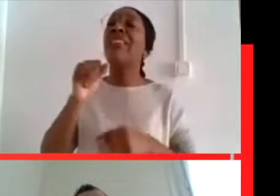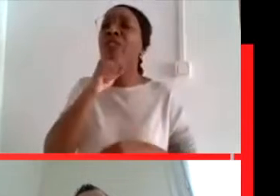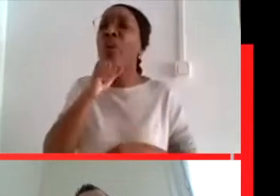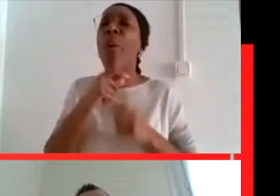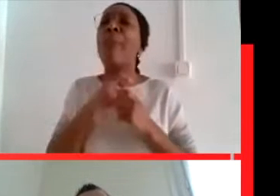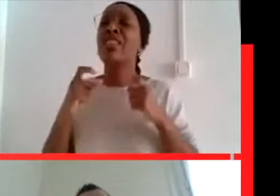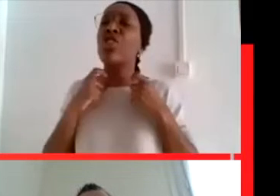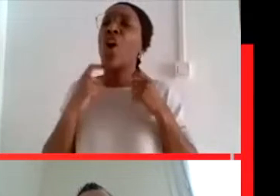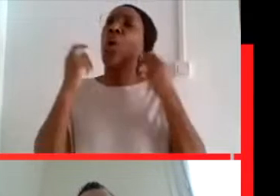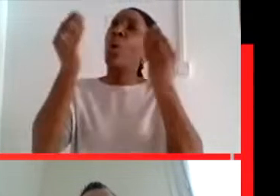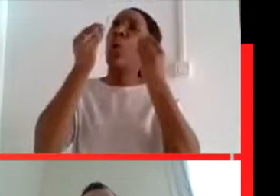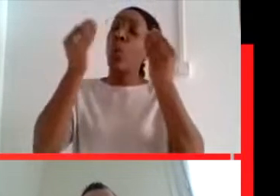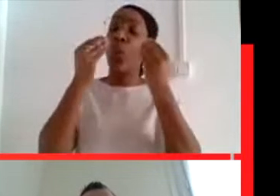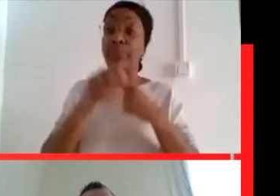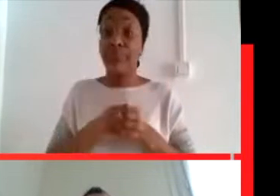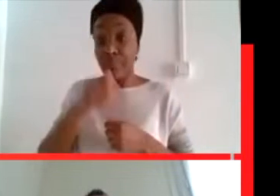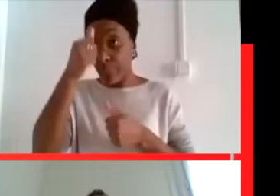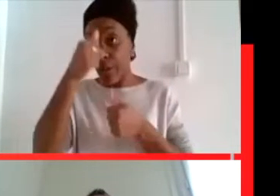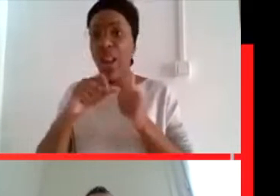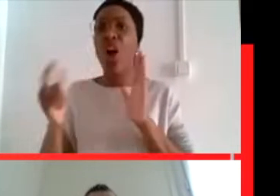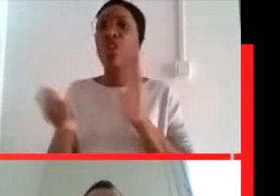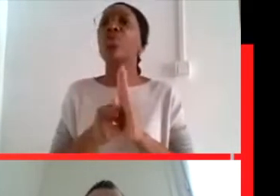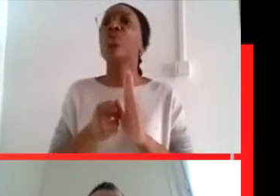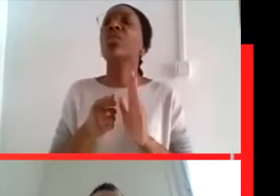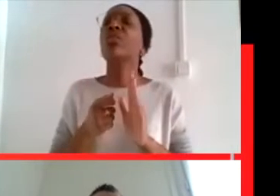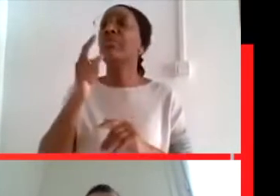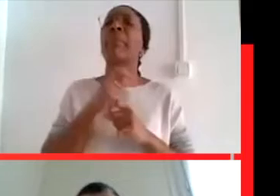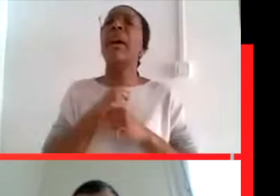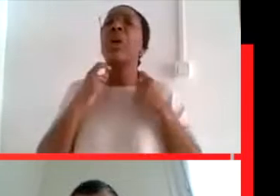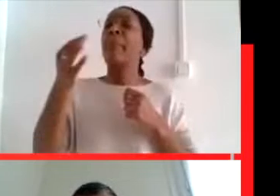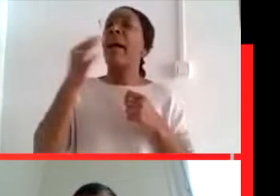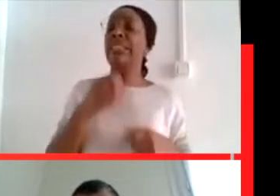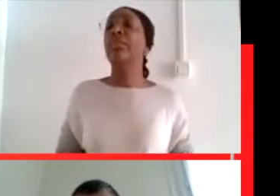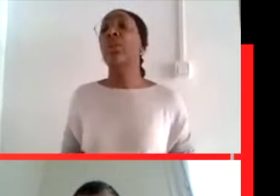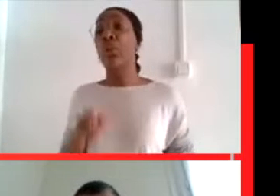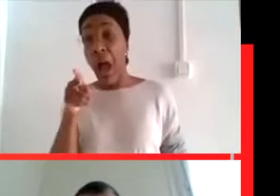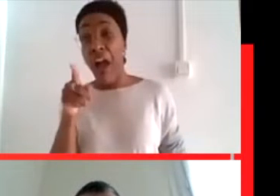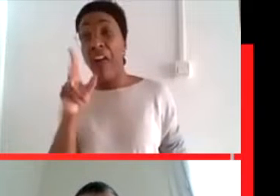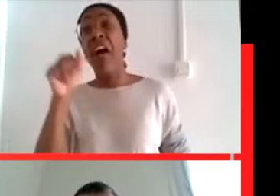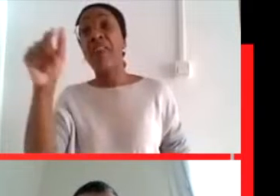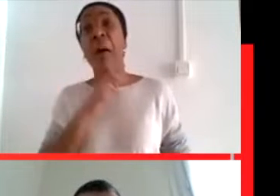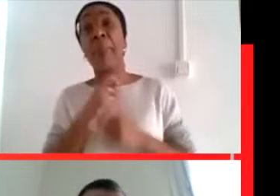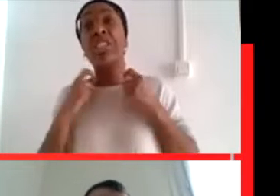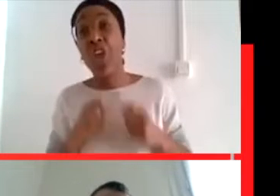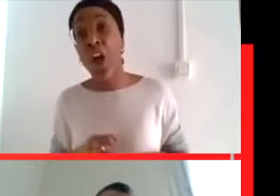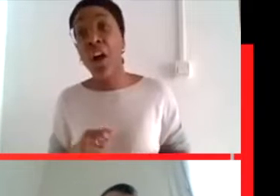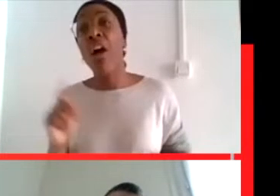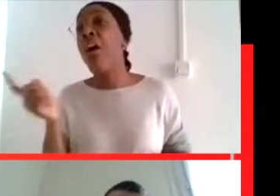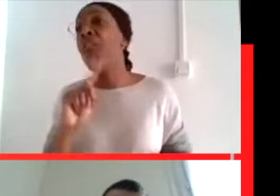et puis une fois, il y a un pasteur qui me dit: «Ah, frère, quand vous serez pasteur, ne laissez